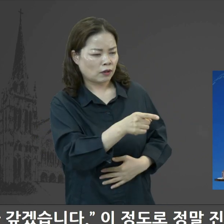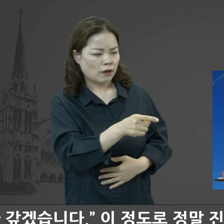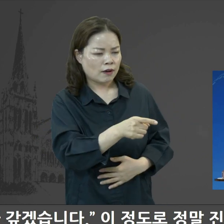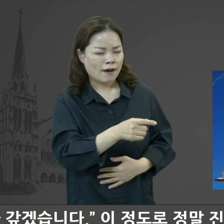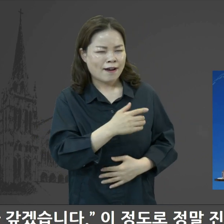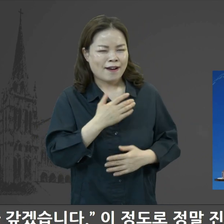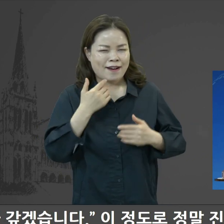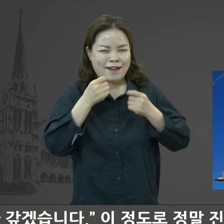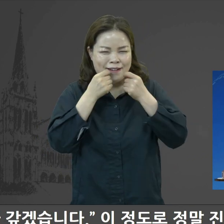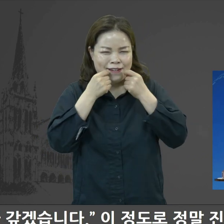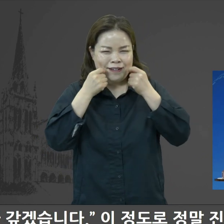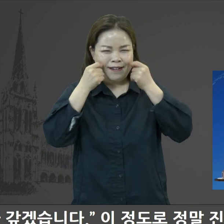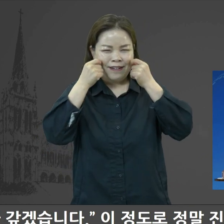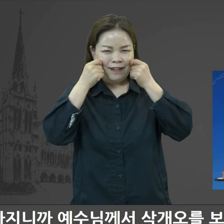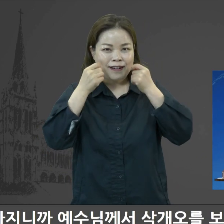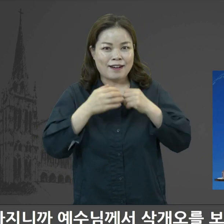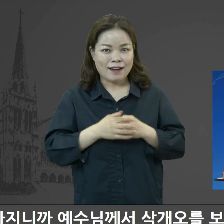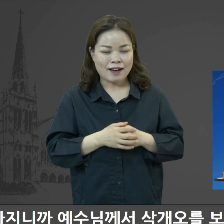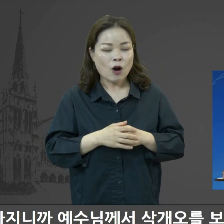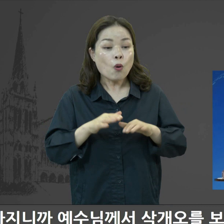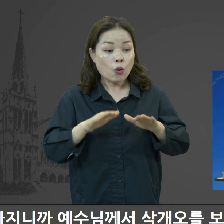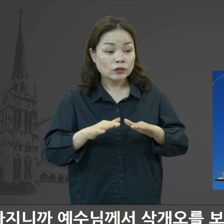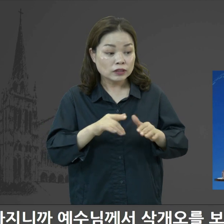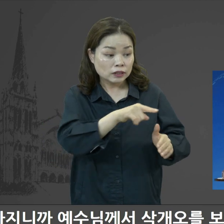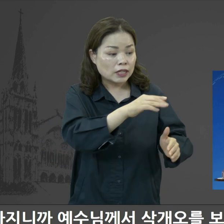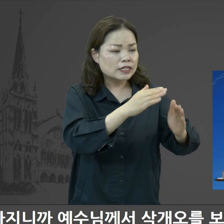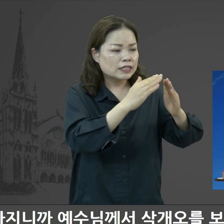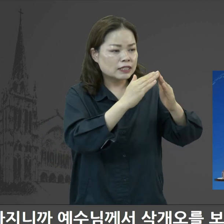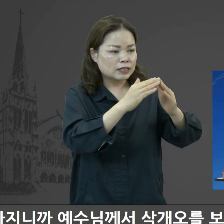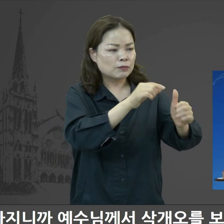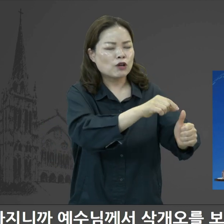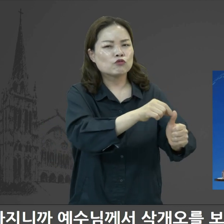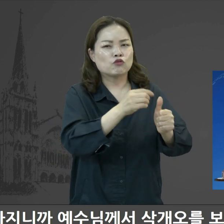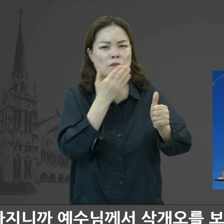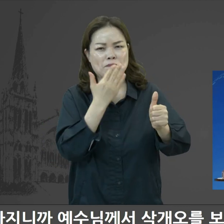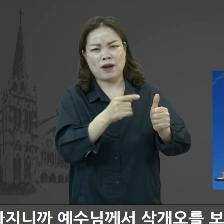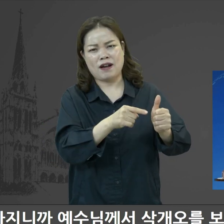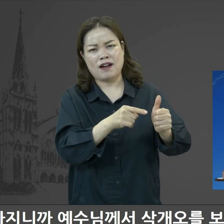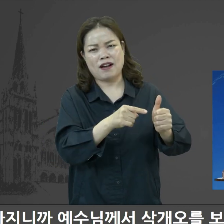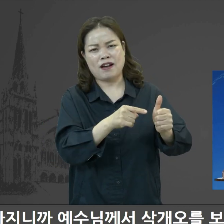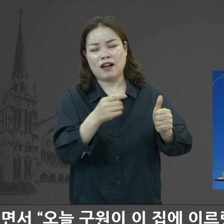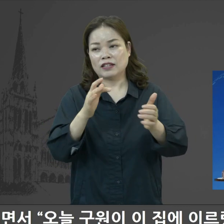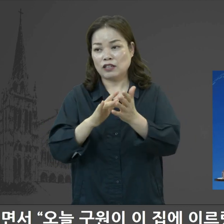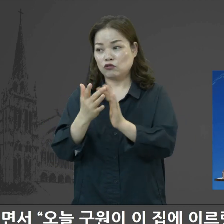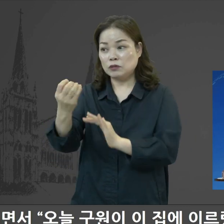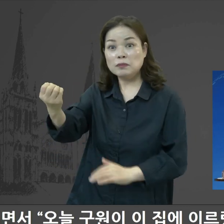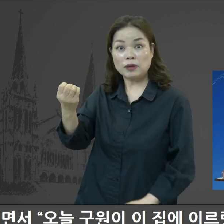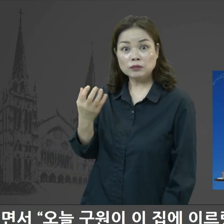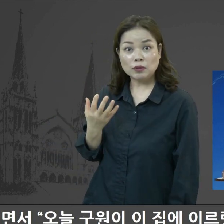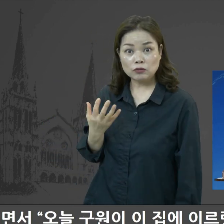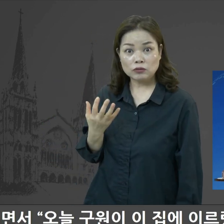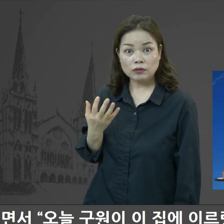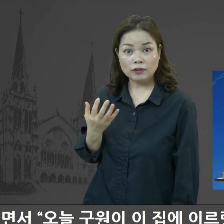너무 흐뭇해 하셨어요. 그러면서 오늘 구원이 이 집에 이르렀다고 주님이 그렇게 말씀하셨거든요.